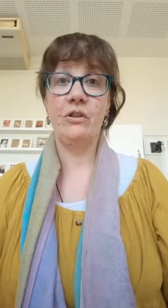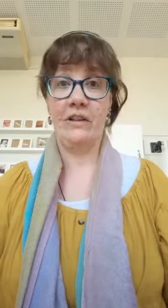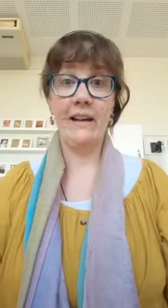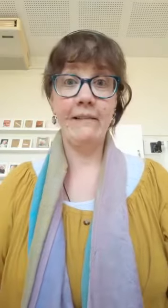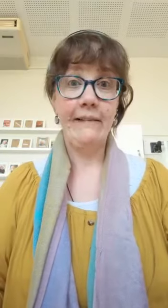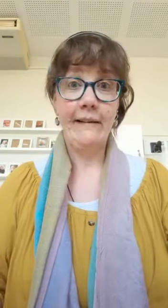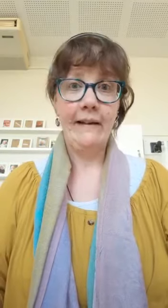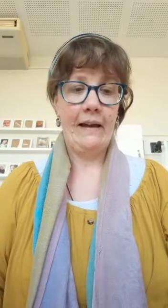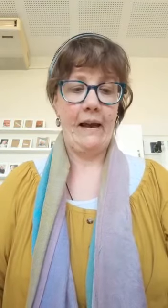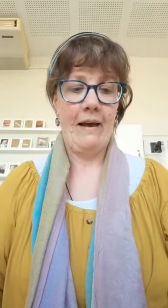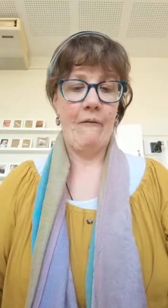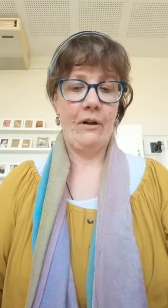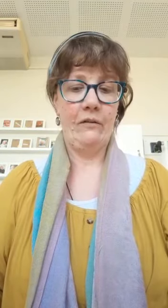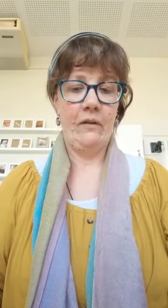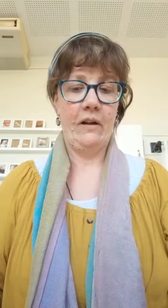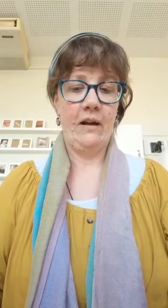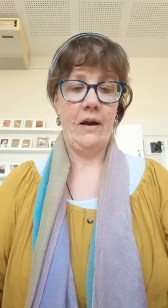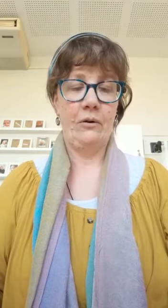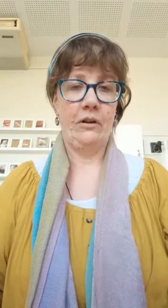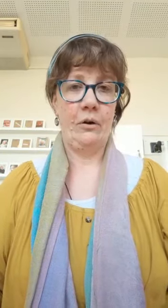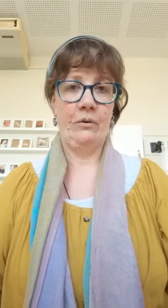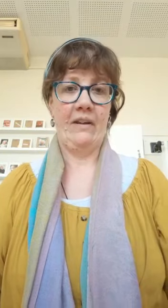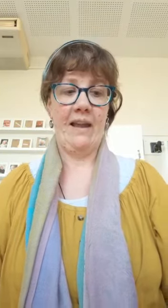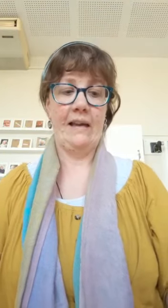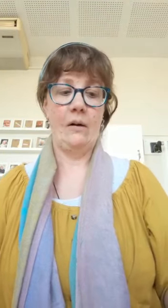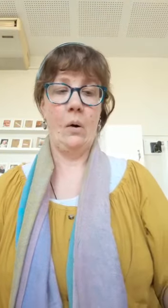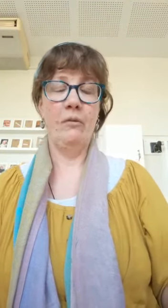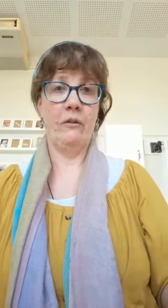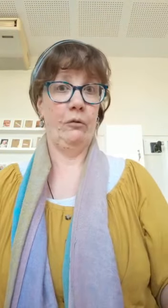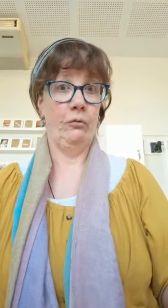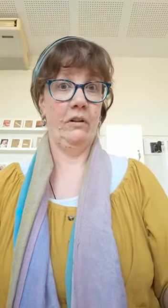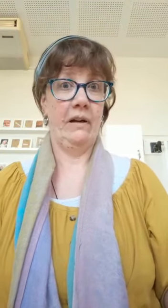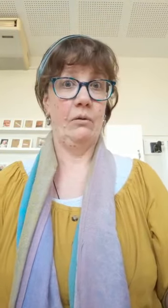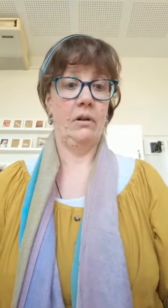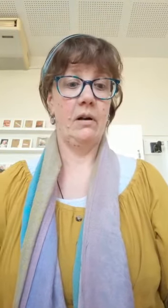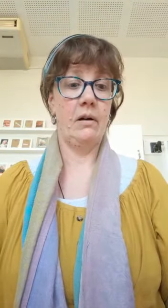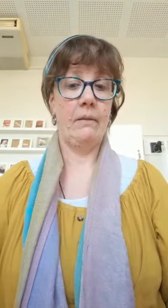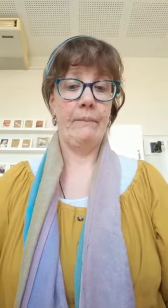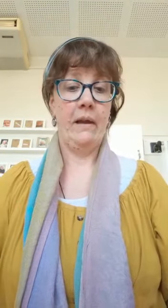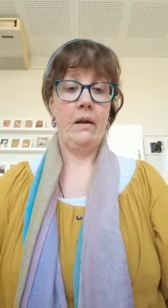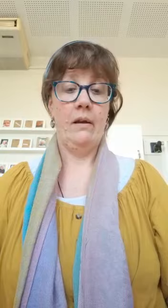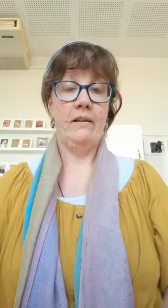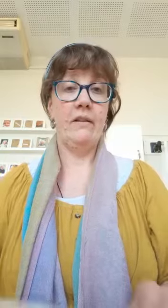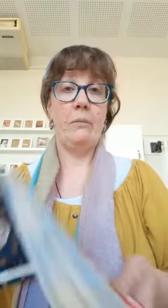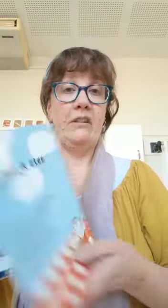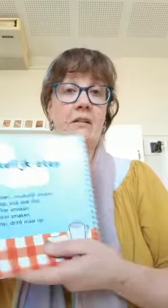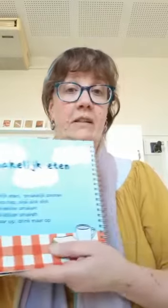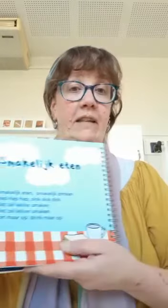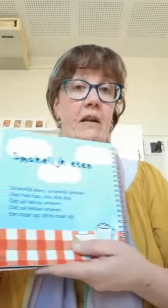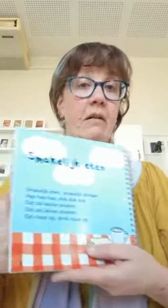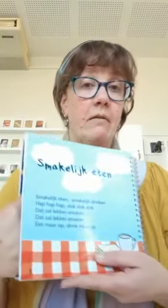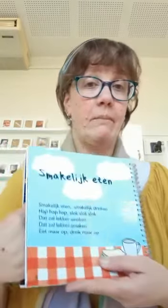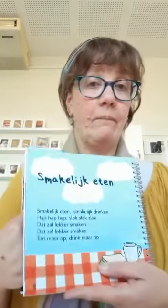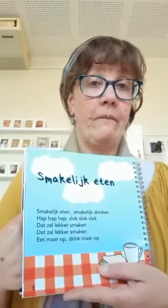zingen. En wat we elke dag ook tegenkomen, want we doen het elke dag. Dit is namelijk een liedje